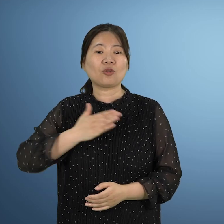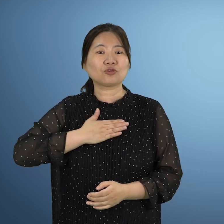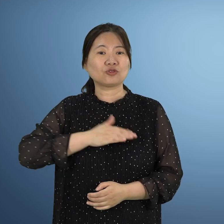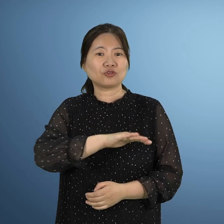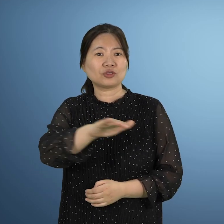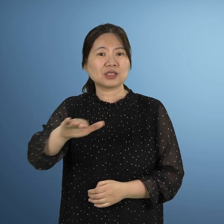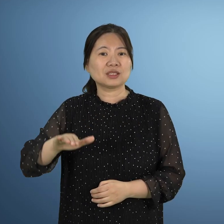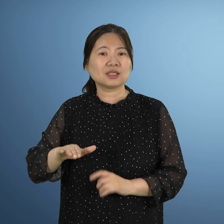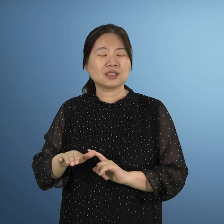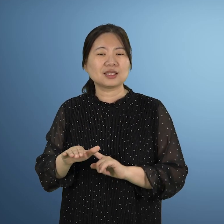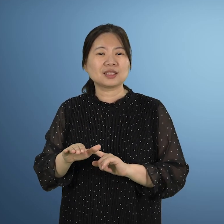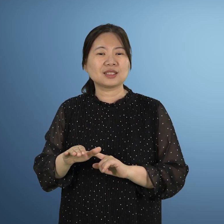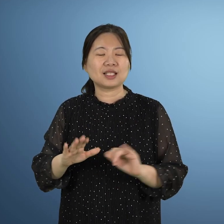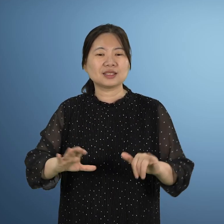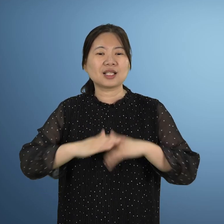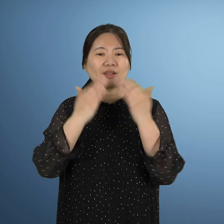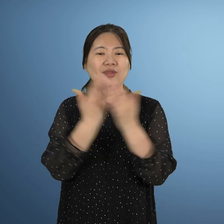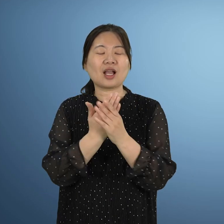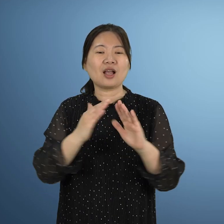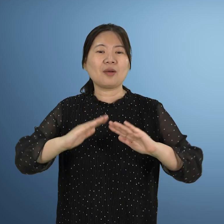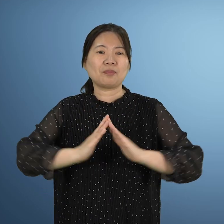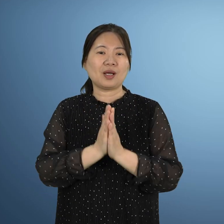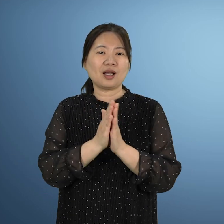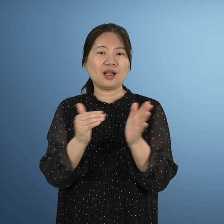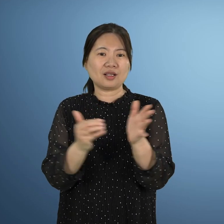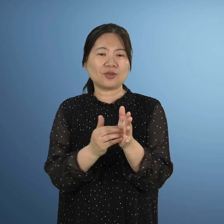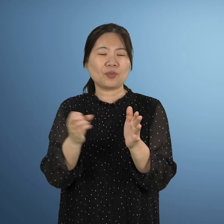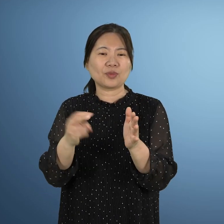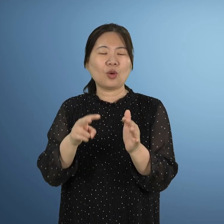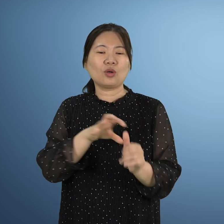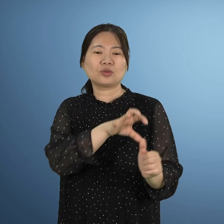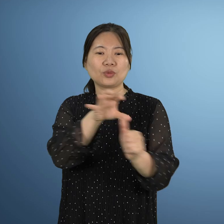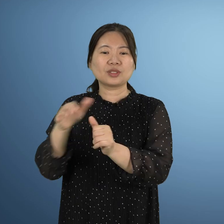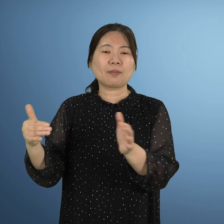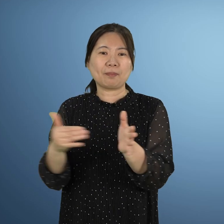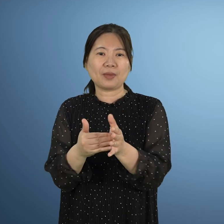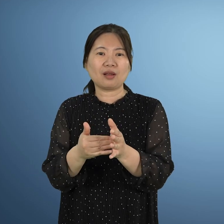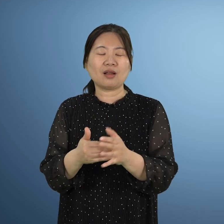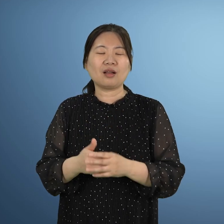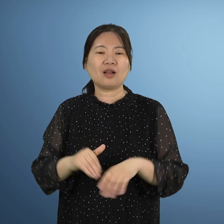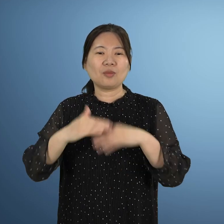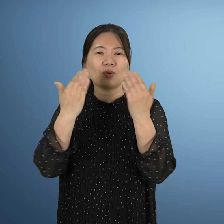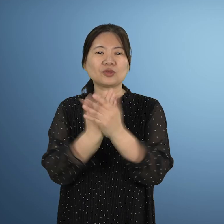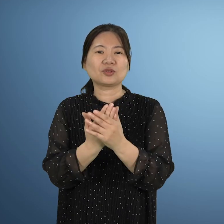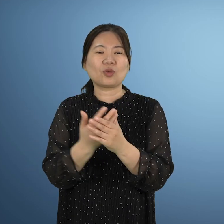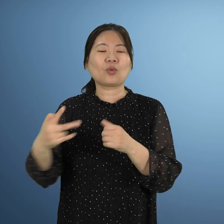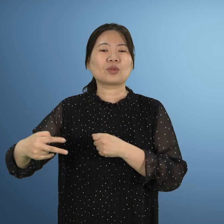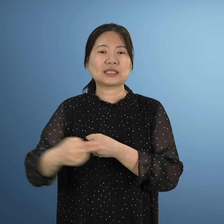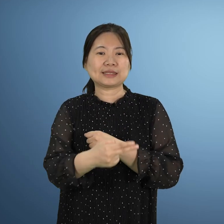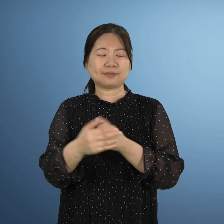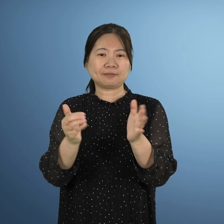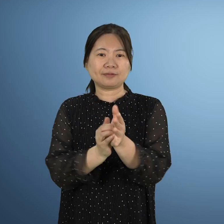우리가 세상은 다 폐쇄시키고 통제시키고 모든 걸